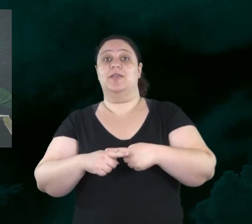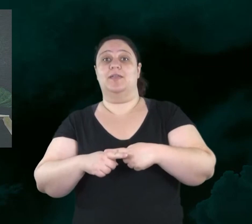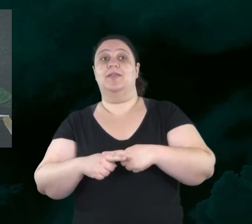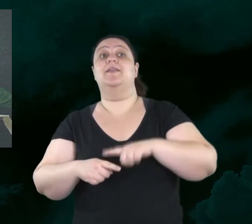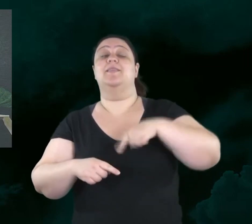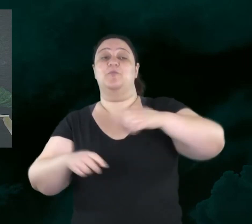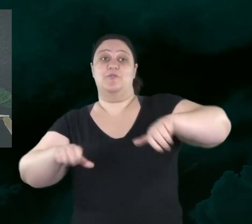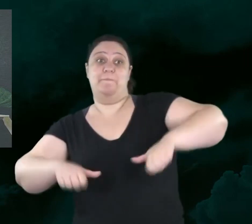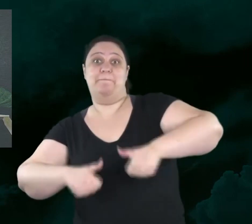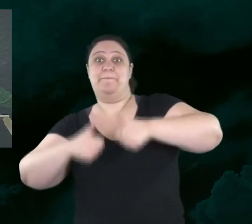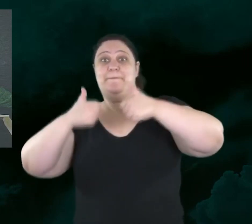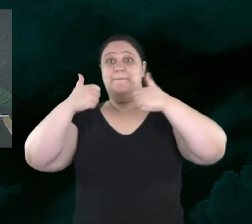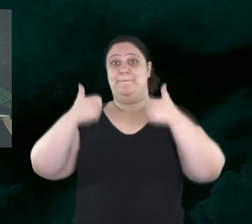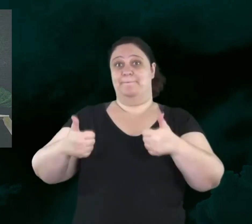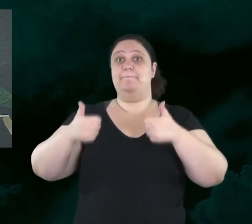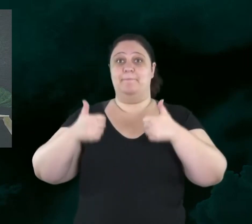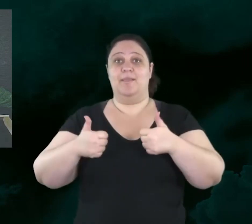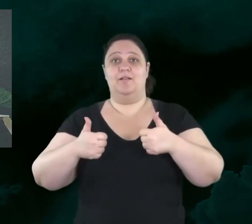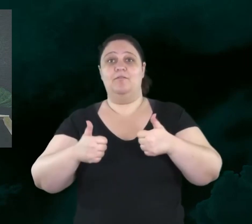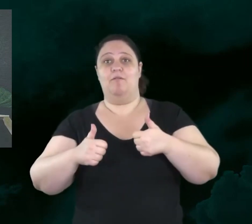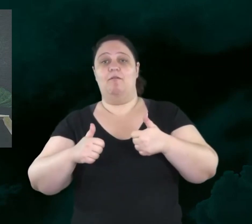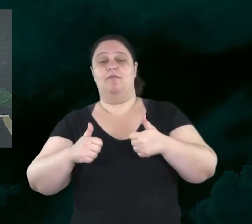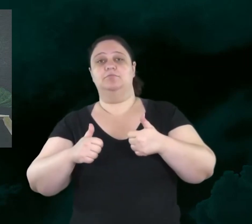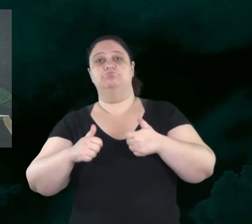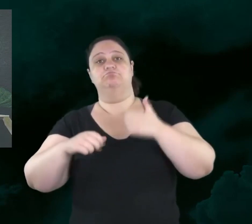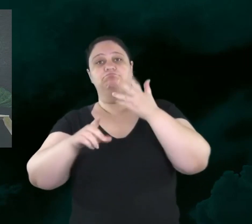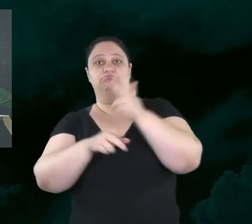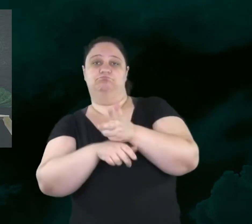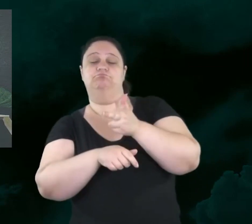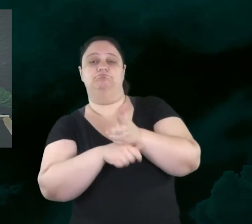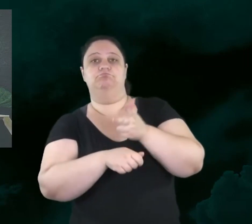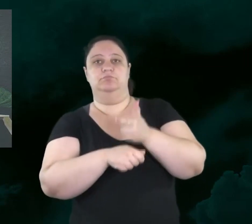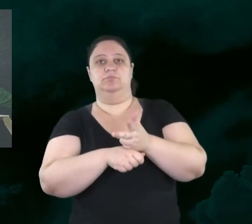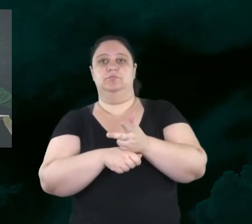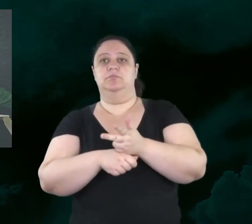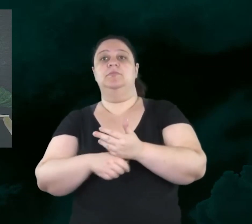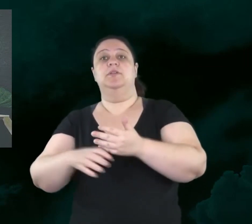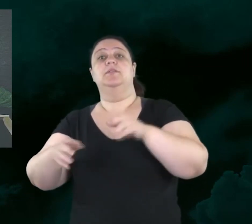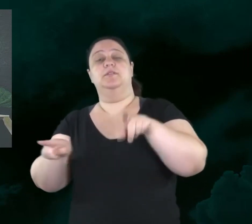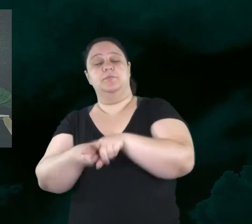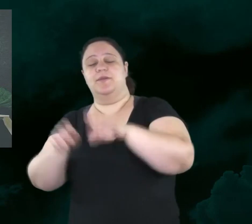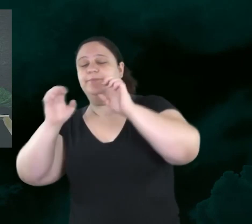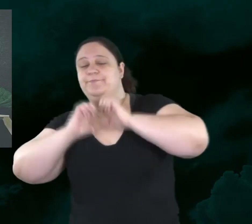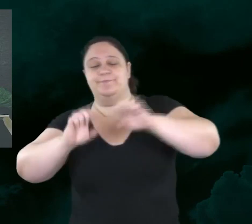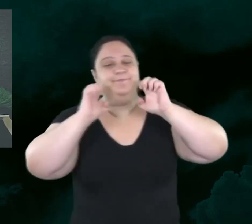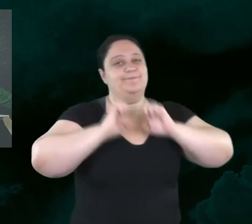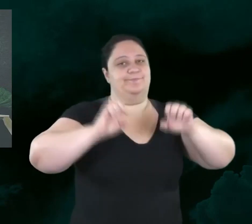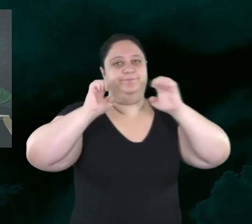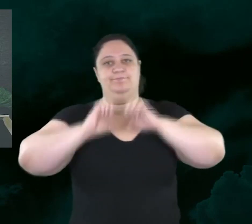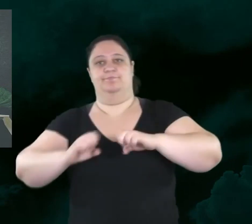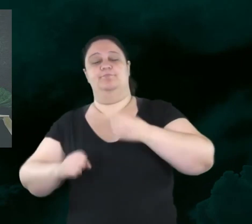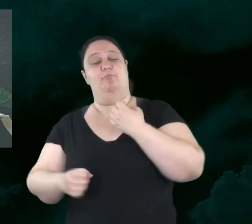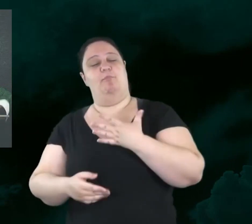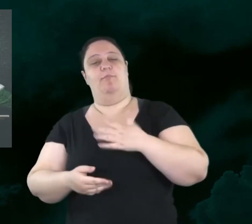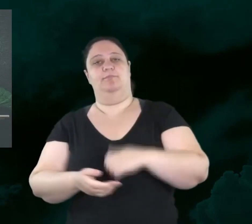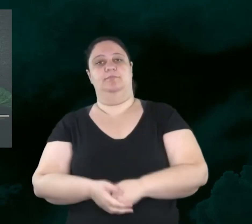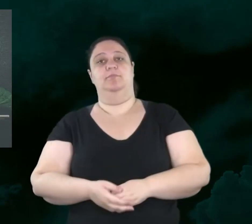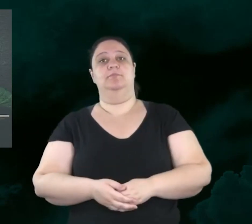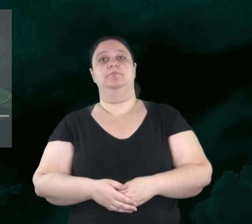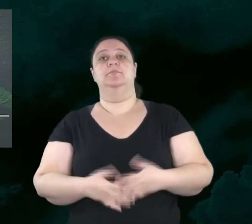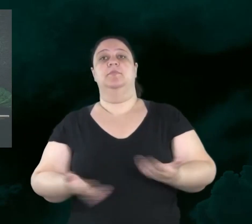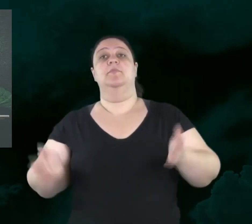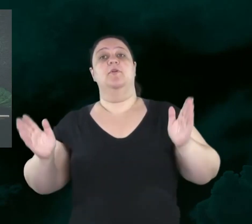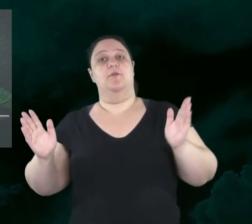para que a palavra de Deus seja pregada em toda a terra habitada. Muito bom. E hoje